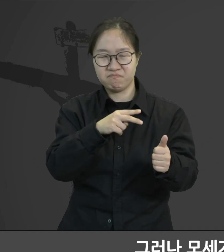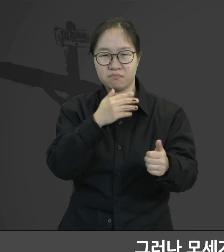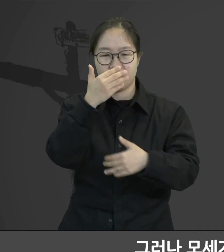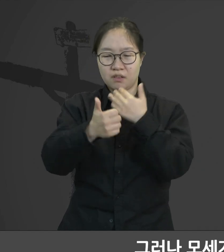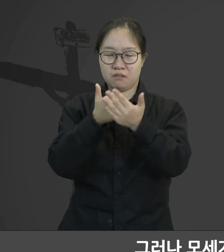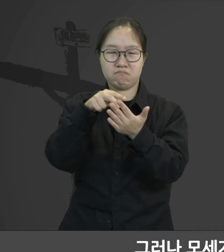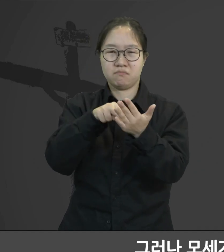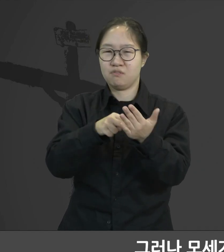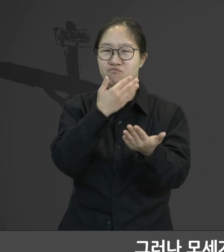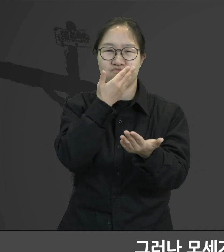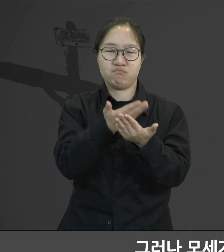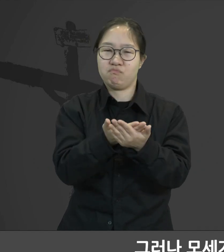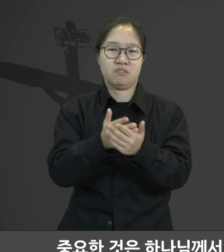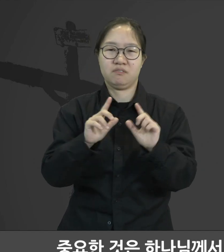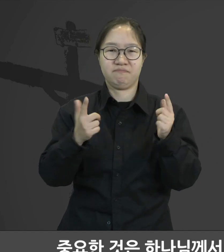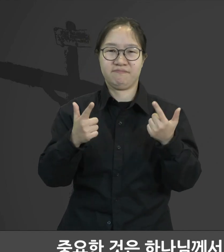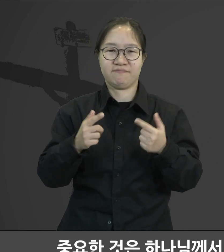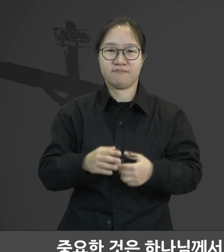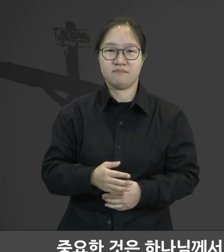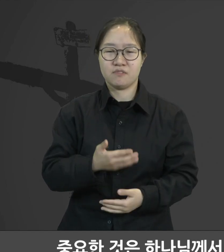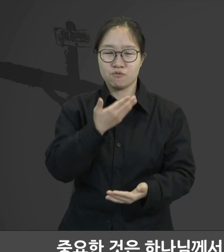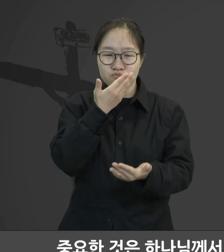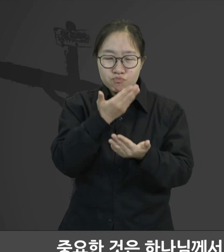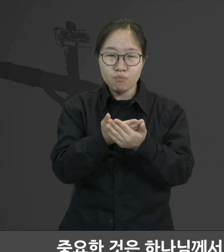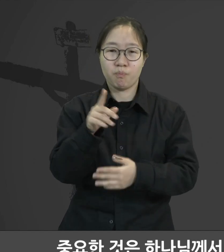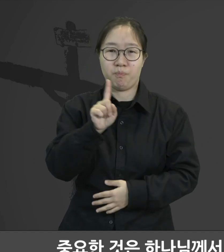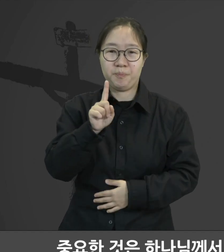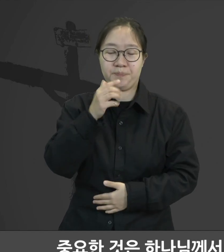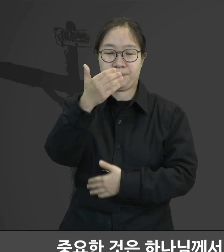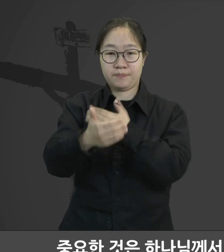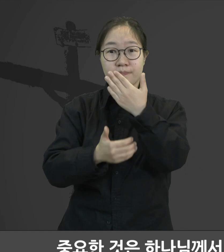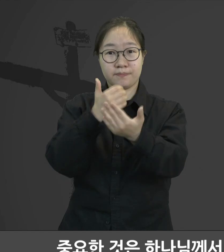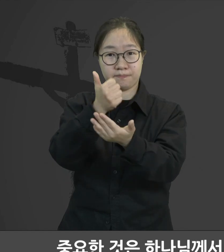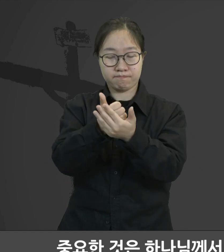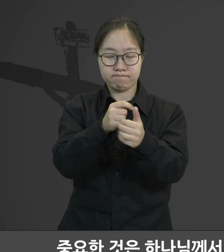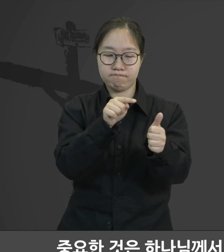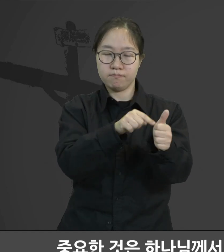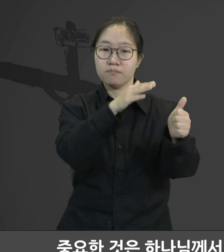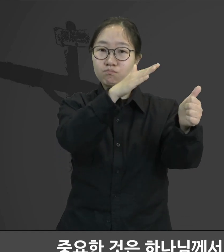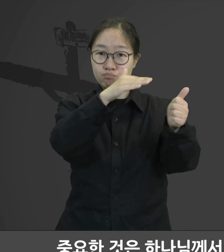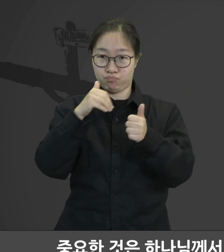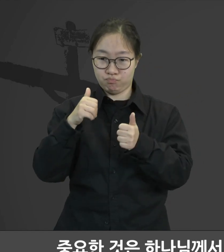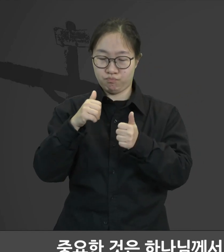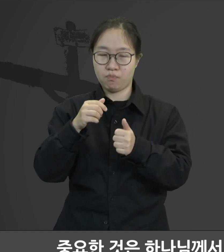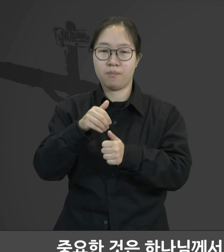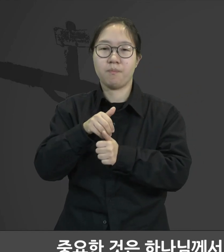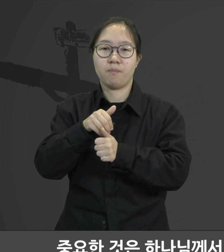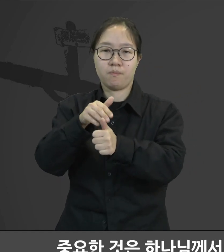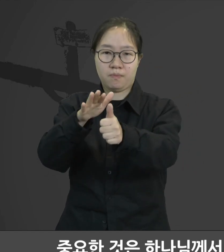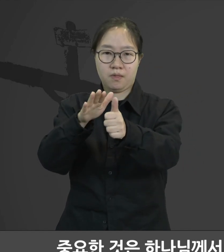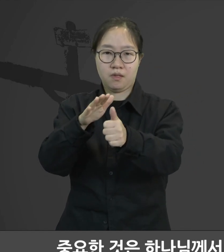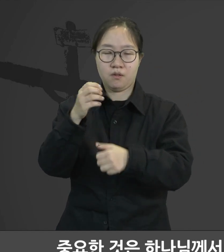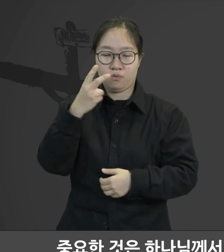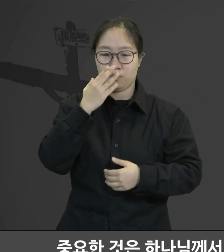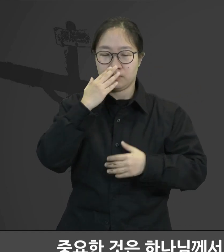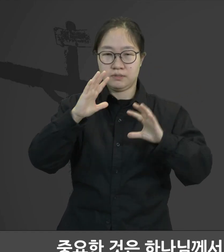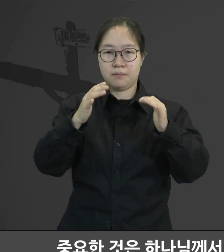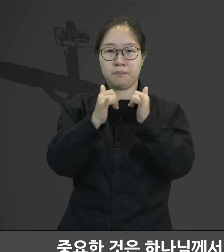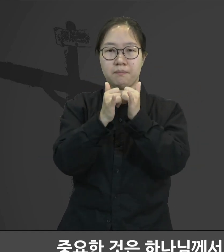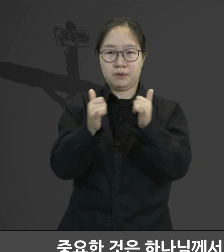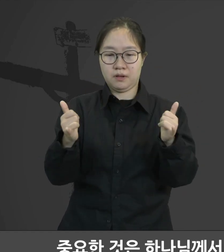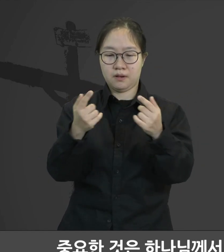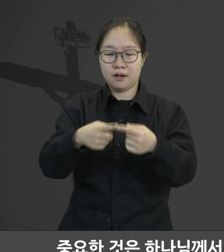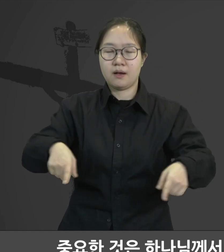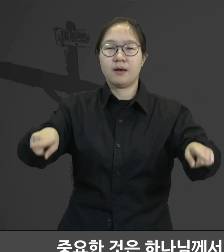것이 아니었습니다. 중요한 것은 하나님께서 그를 부르시고 보내신다는 것, 그리고 이스라엘